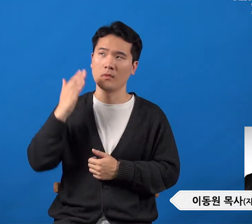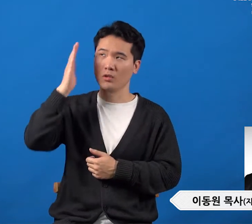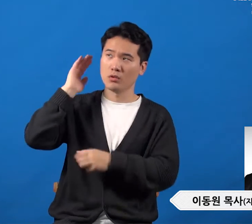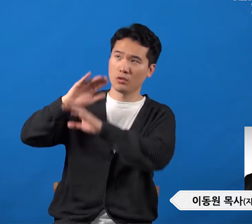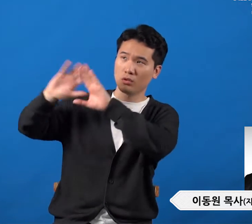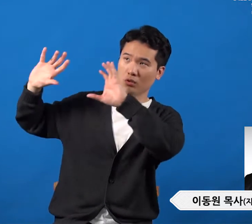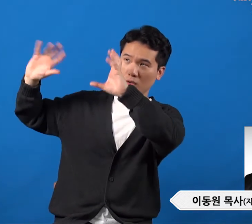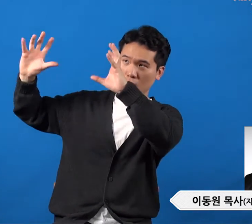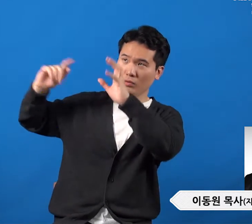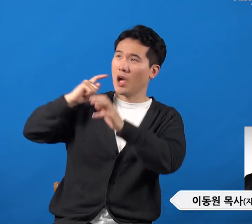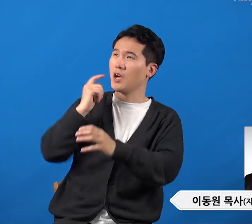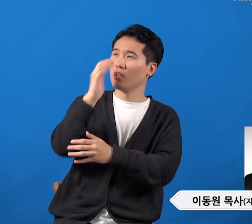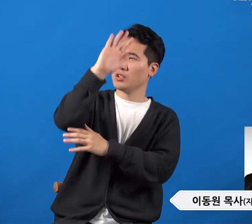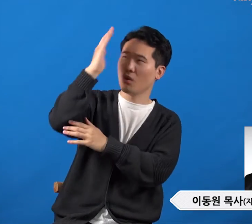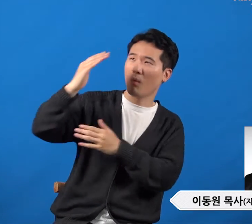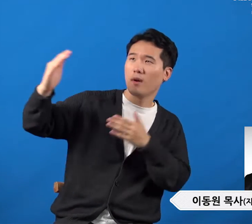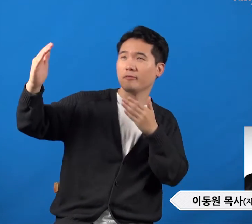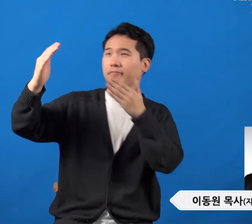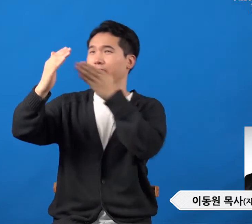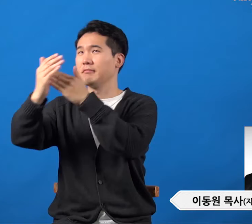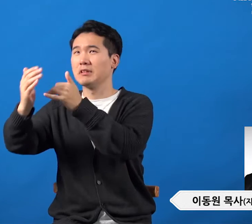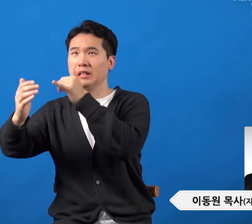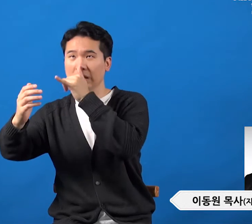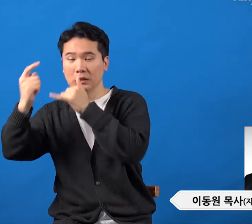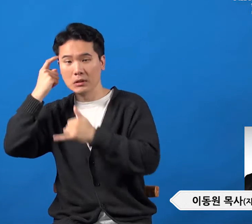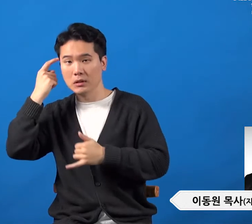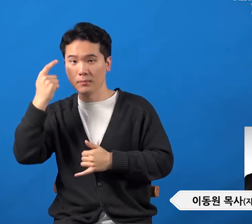순간이 되도록 기도하십니까?